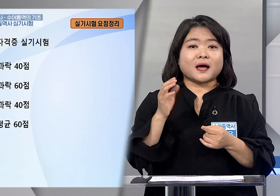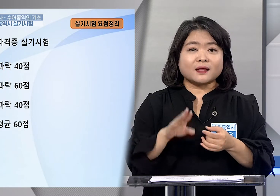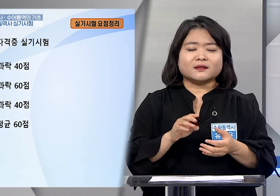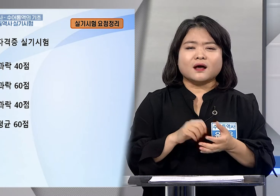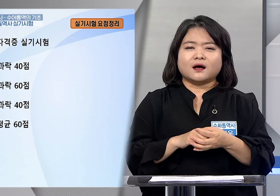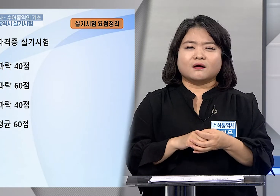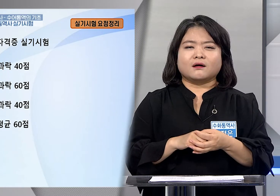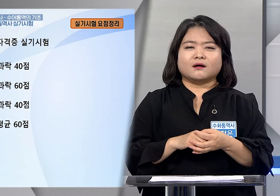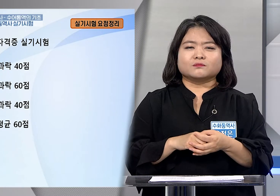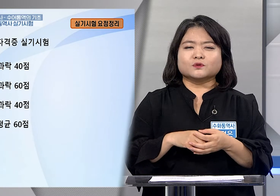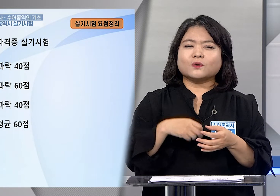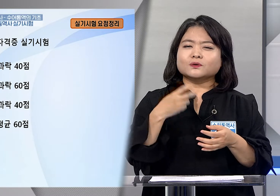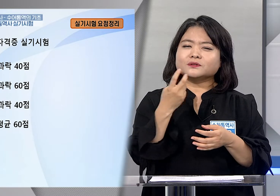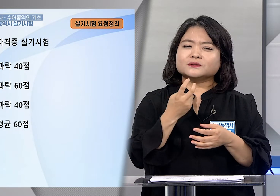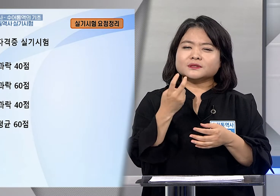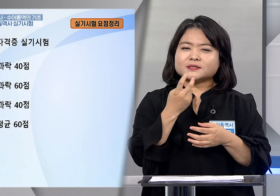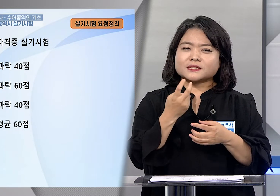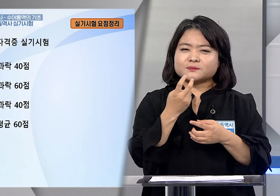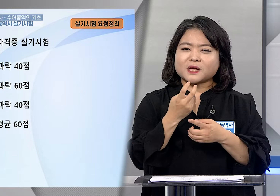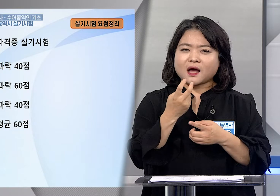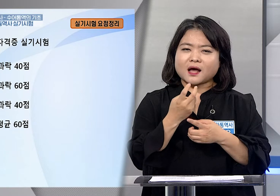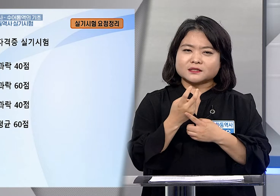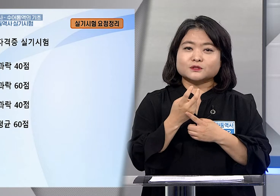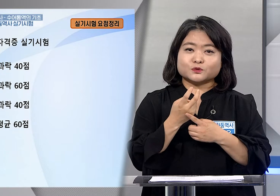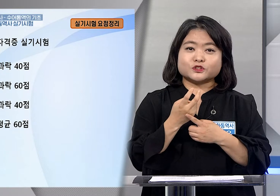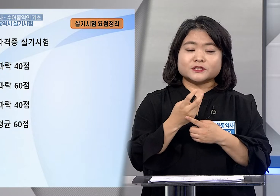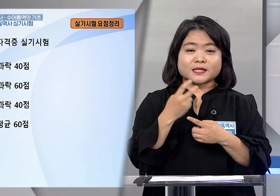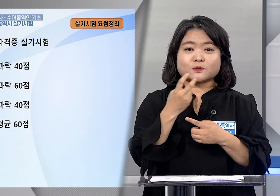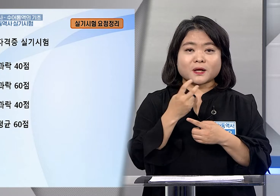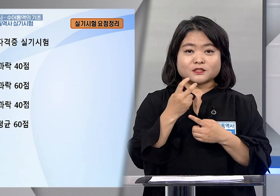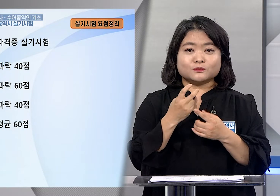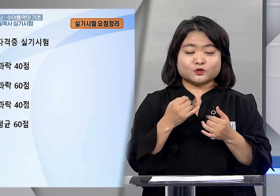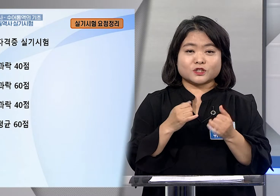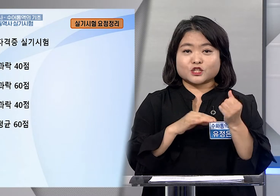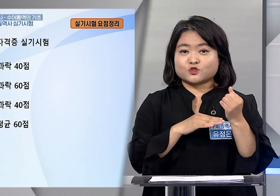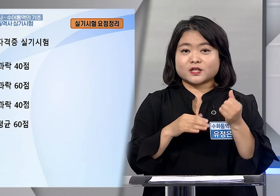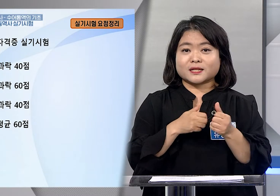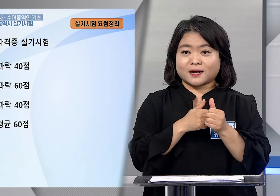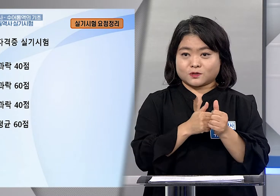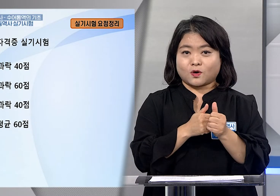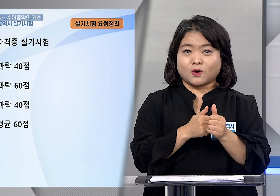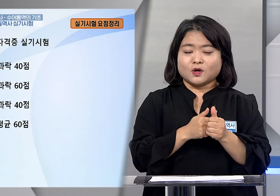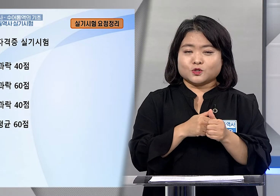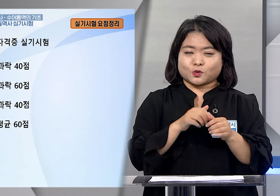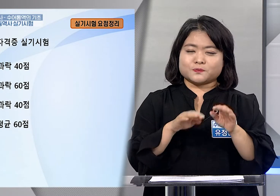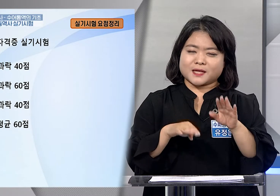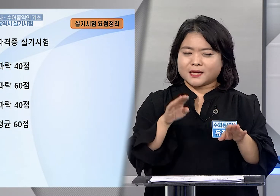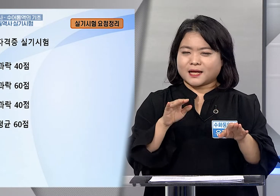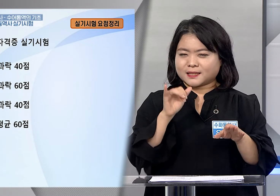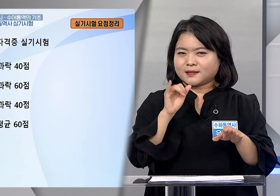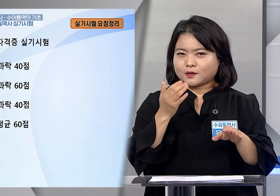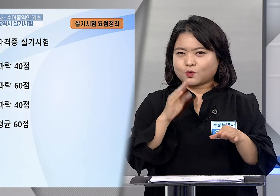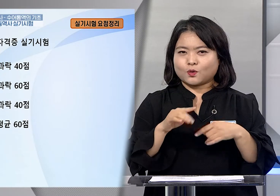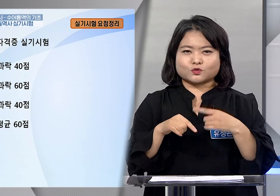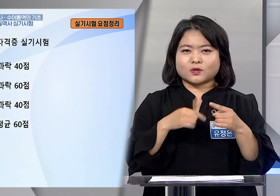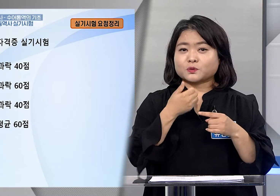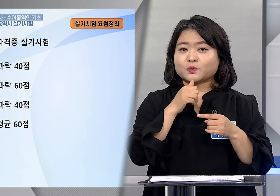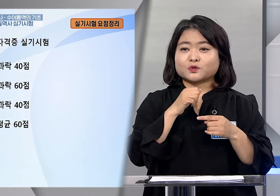같지만 물론 이제 심사하시는 분들, 채점하시는 분들의 기준에 따라서 조금 차이가 있긴 해도 수화 통역